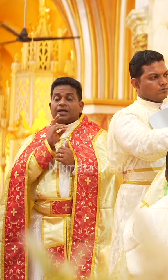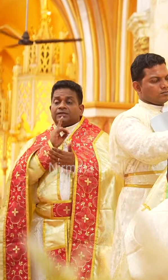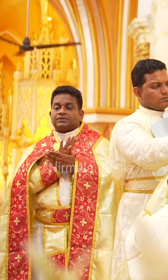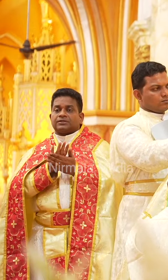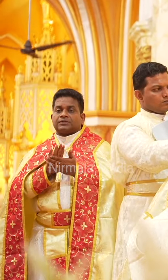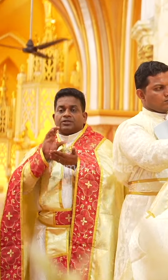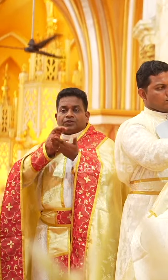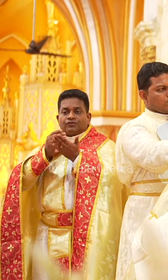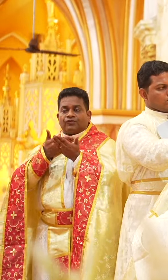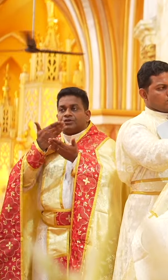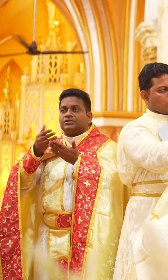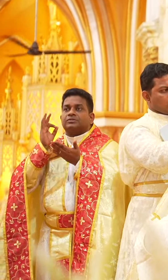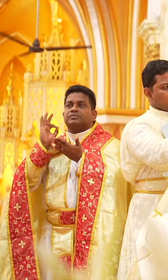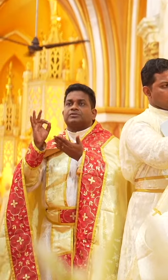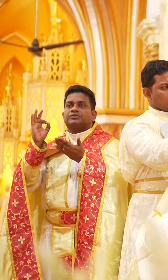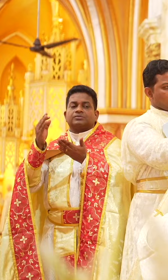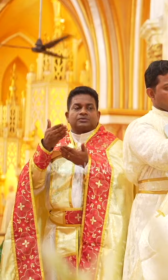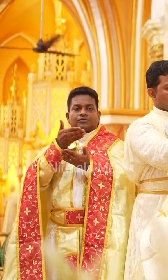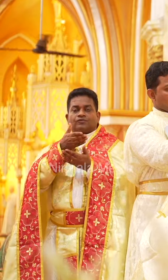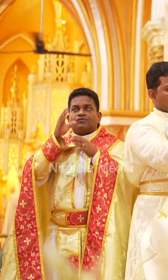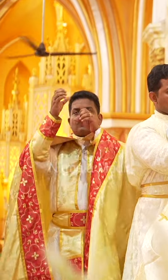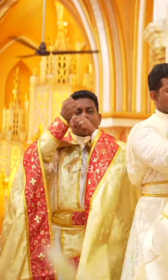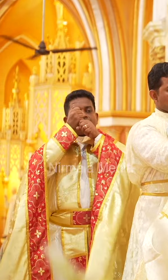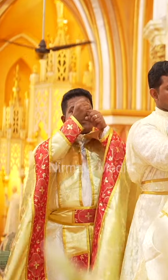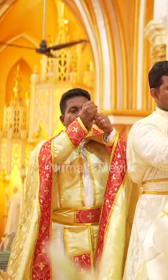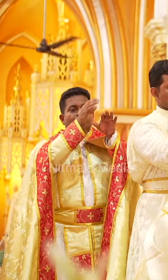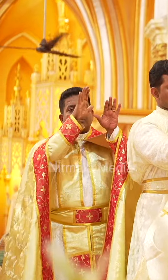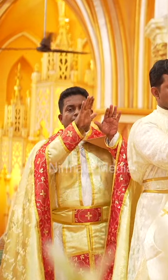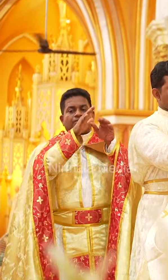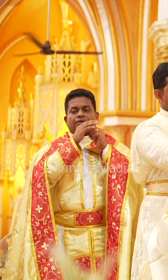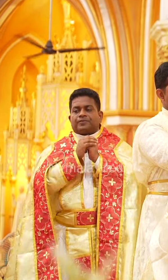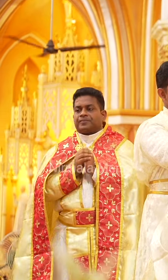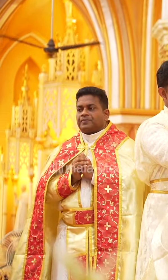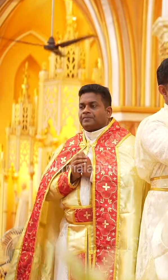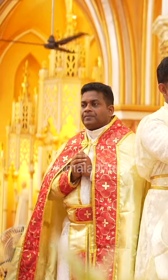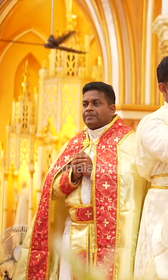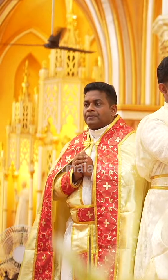സത്യത്തിന്റെ വചനം പ്രസംഗിക്കുന്നതിന് വേണ്ട വരം ഈ ആൾക്ക് നൽകണമേ.